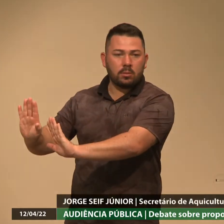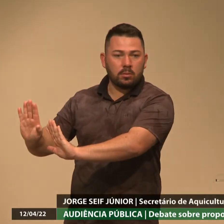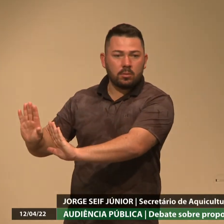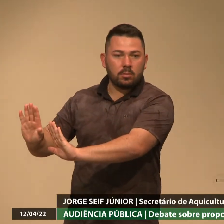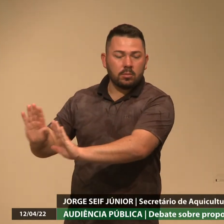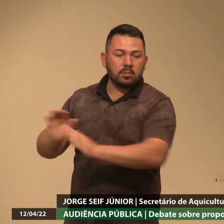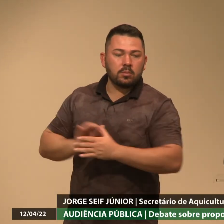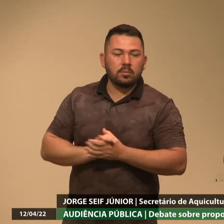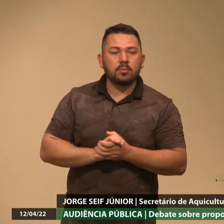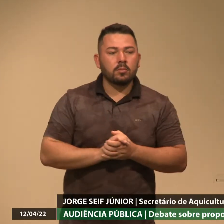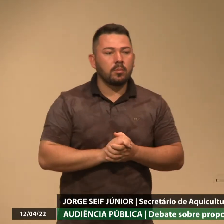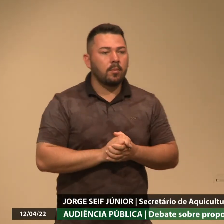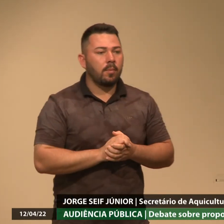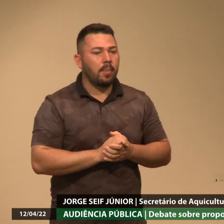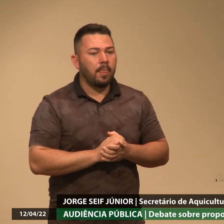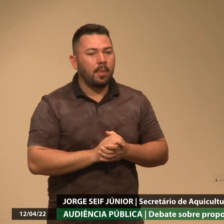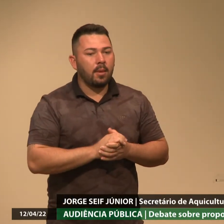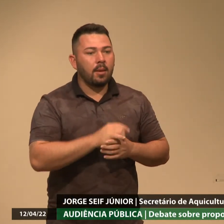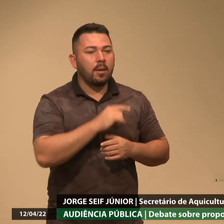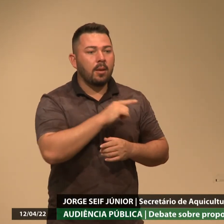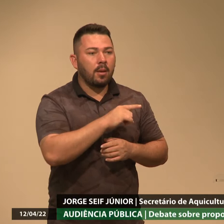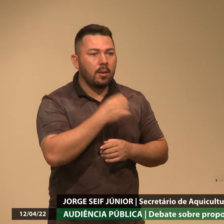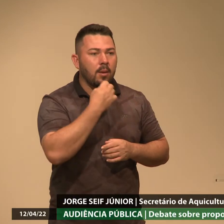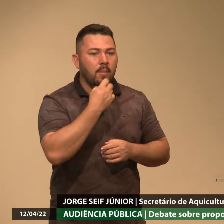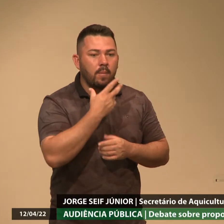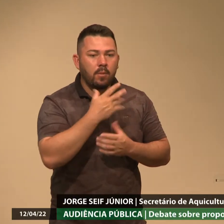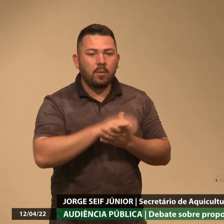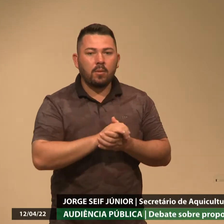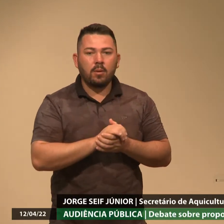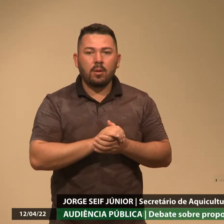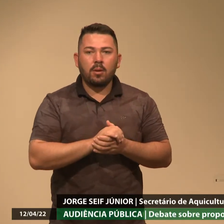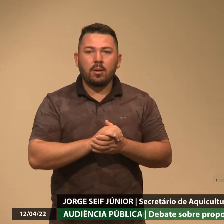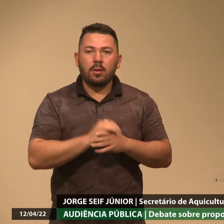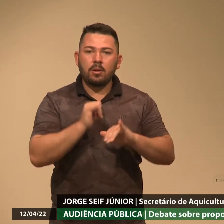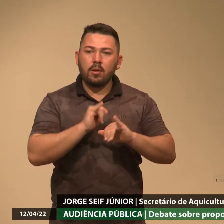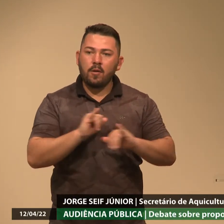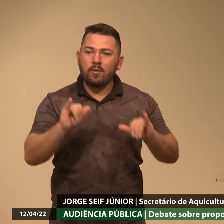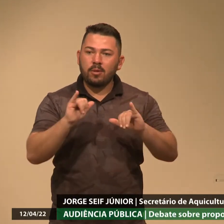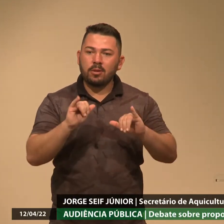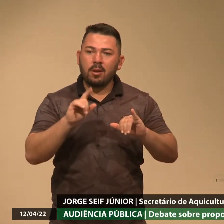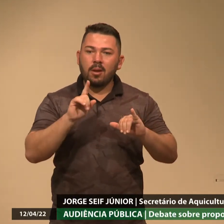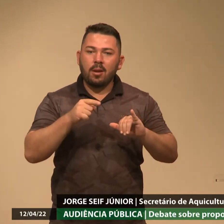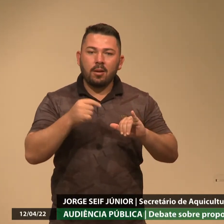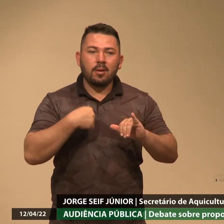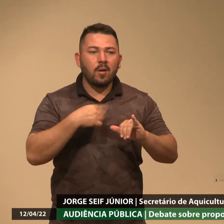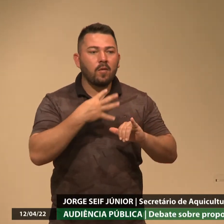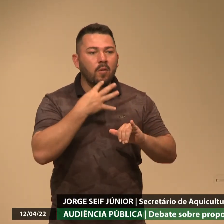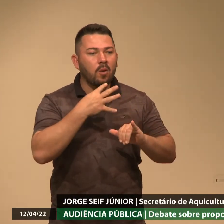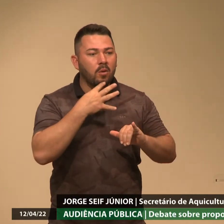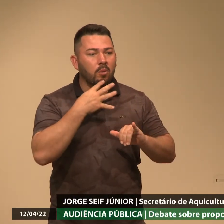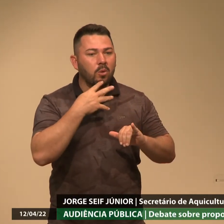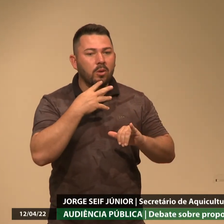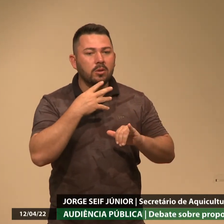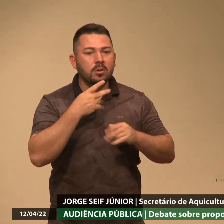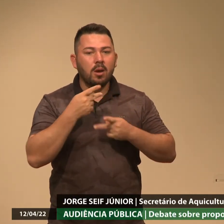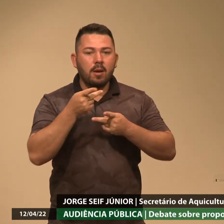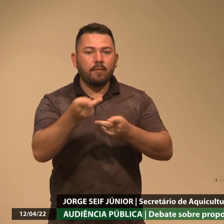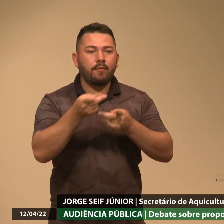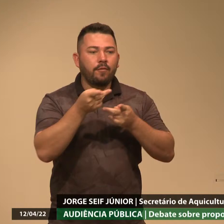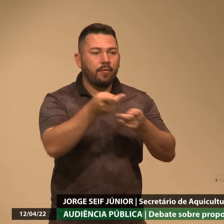o e as a boa notícia é que a partir de agora eu vou conhecer e visitar